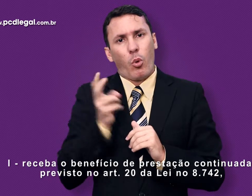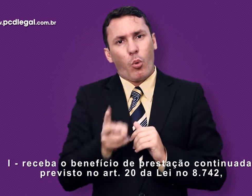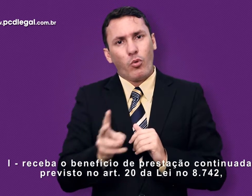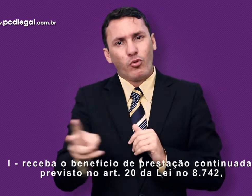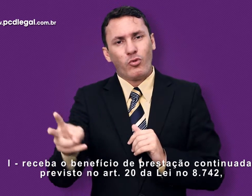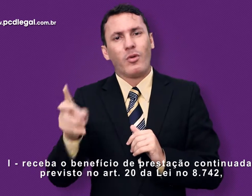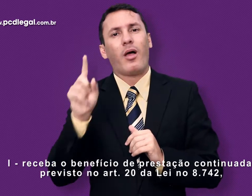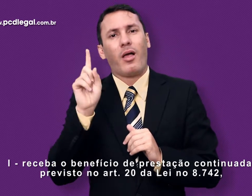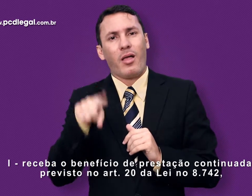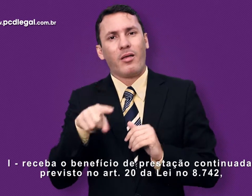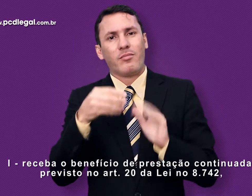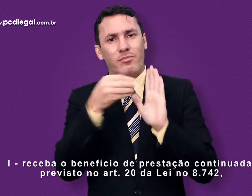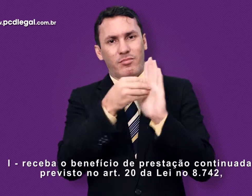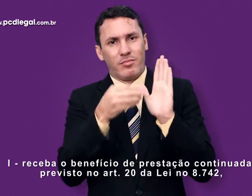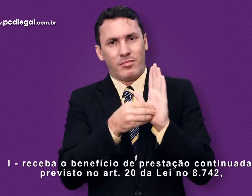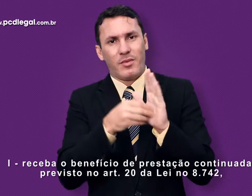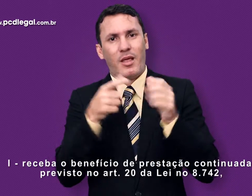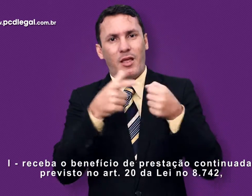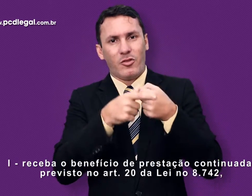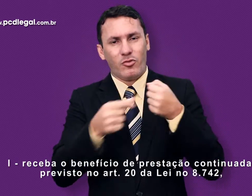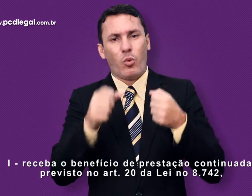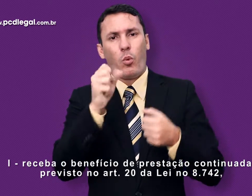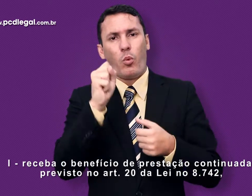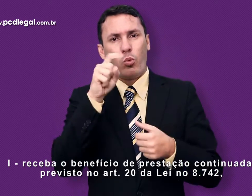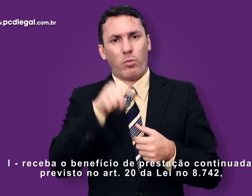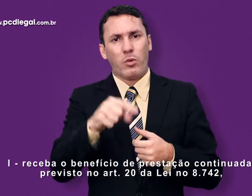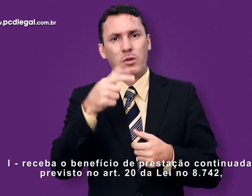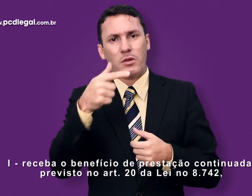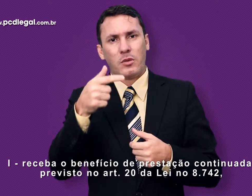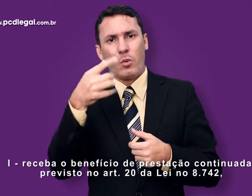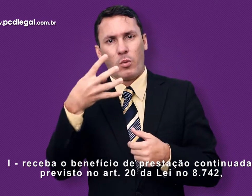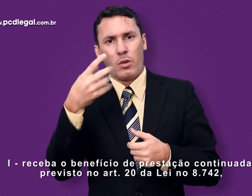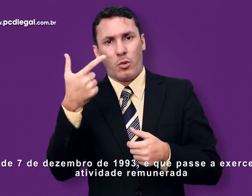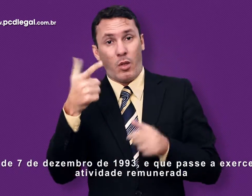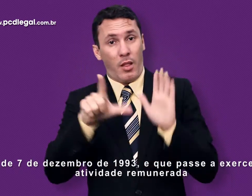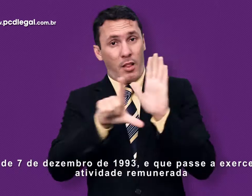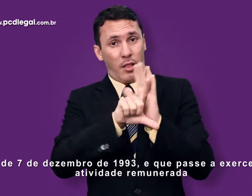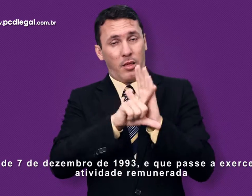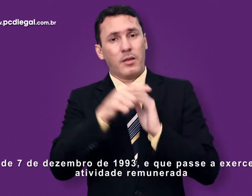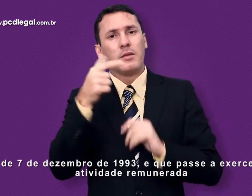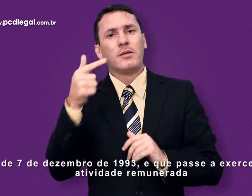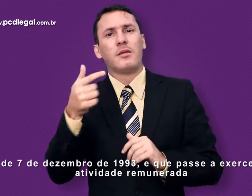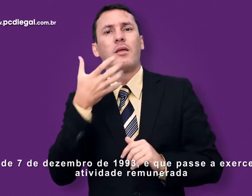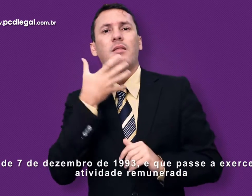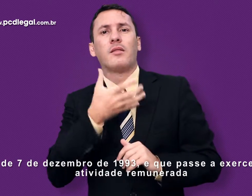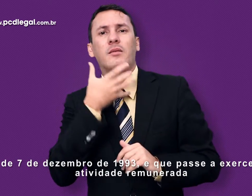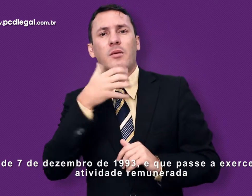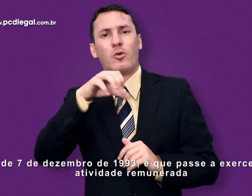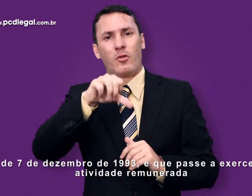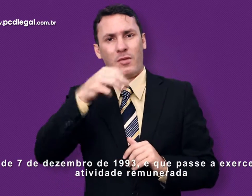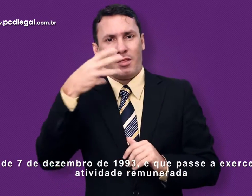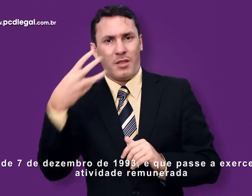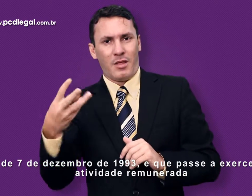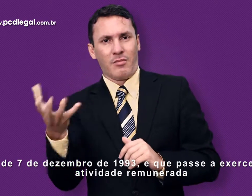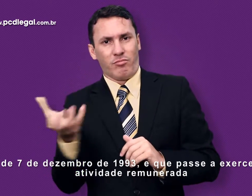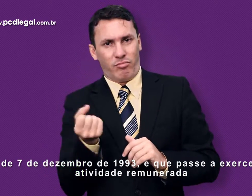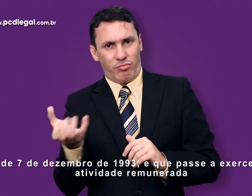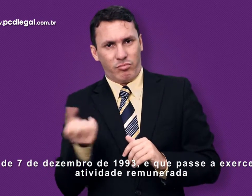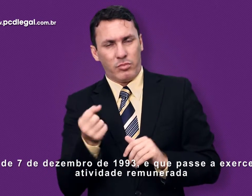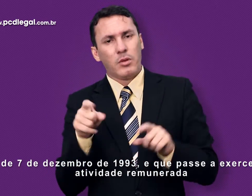continuada prevista no artigo 20 da Lei 8.742, de 7 de dezembro de 1993, e que